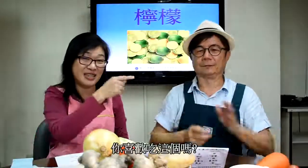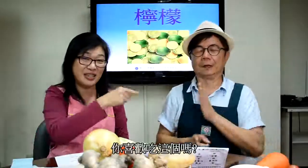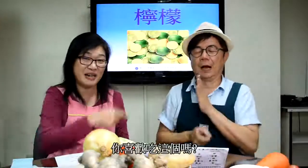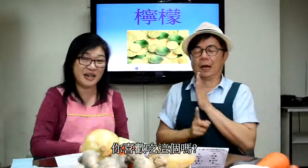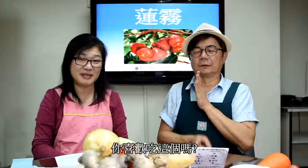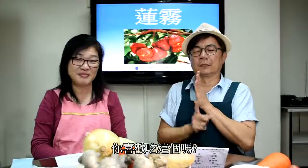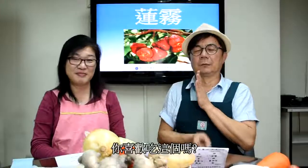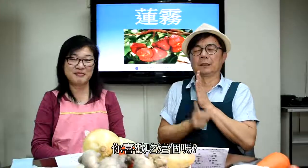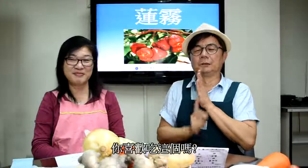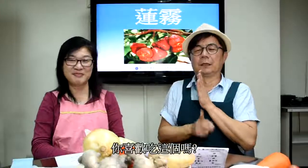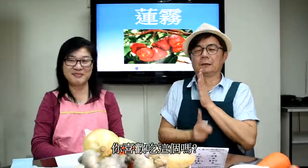吗？